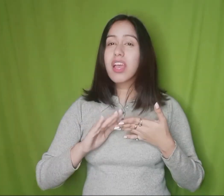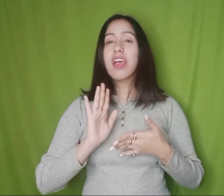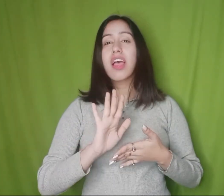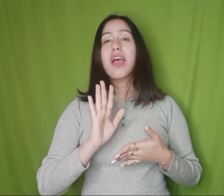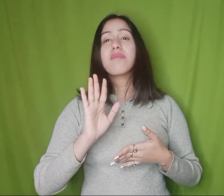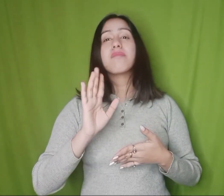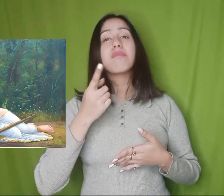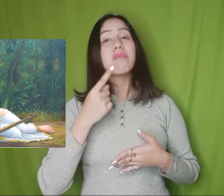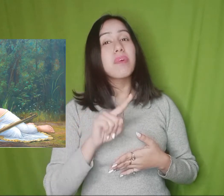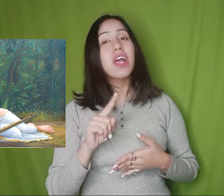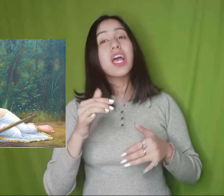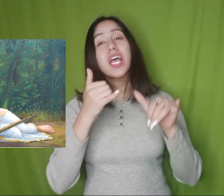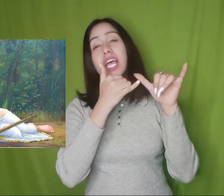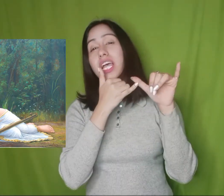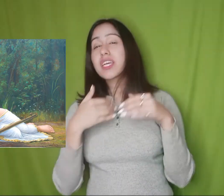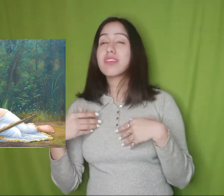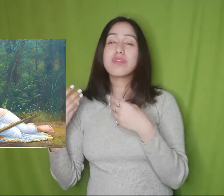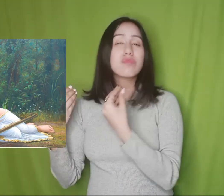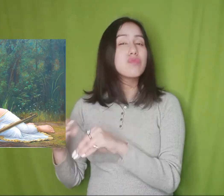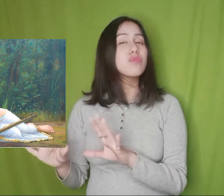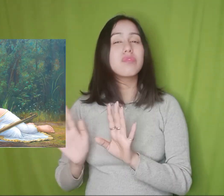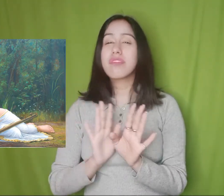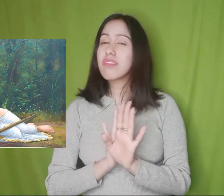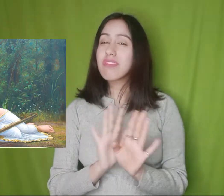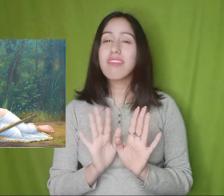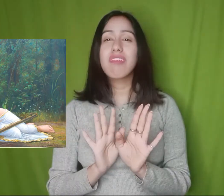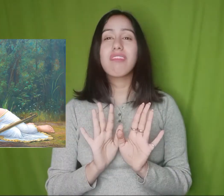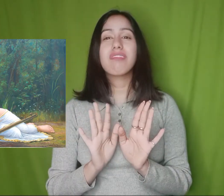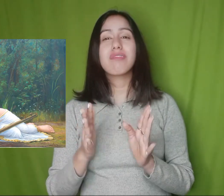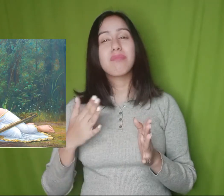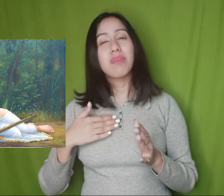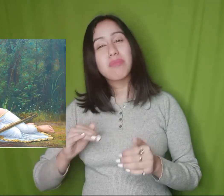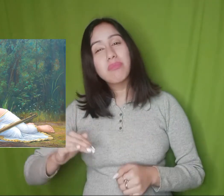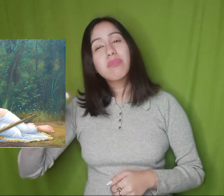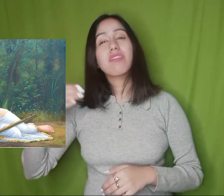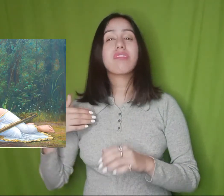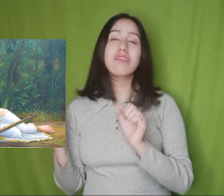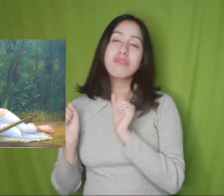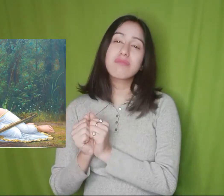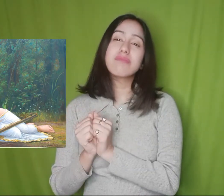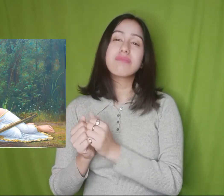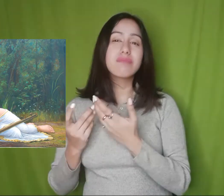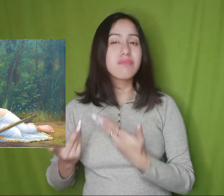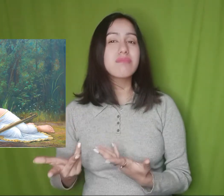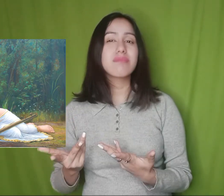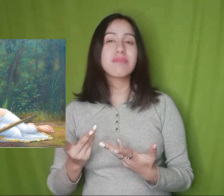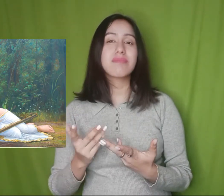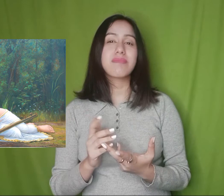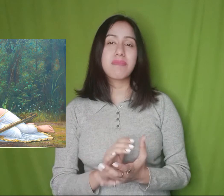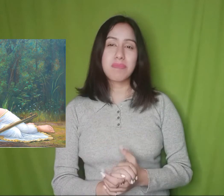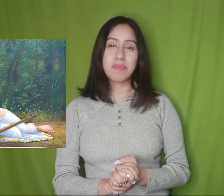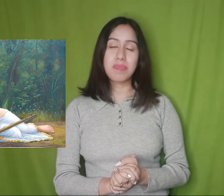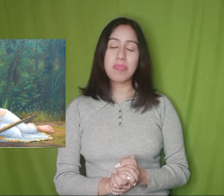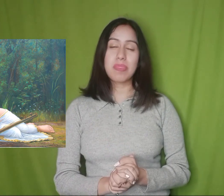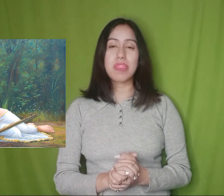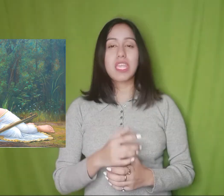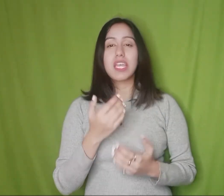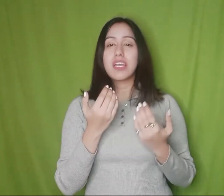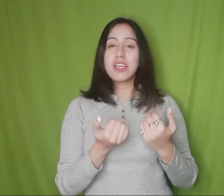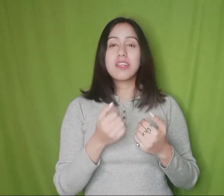था। हो, तुम मेरे राणा हो, पर कृष्णा मेरे ठाकुर हैं, उनको कैसे छोड़ दूं, बताओ तुम। भोजराज के